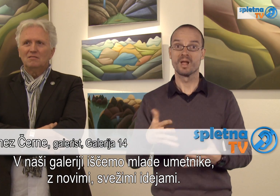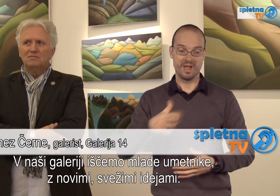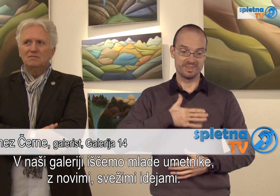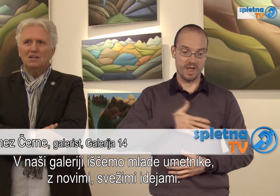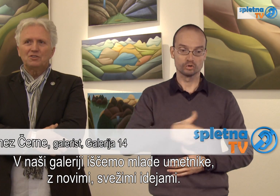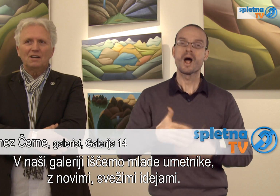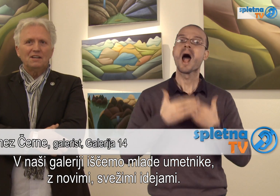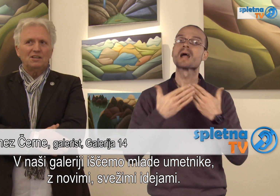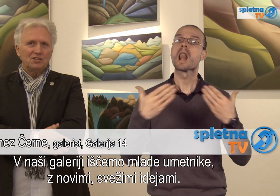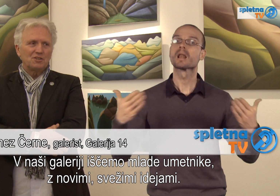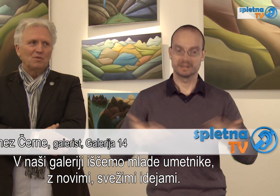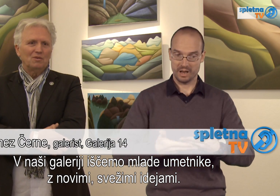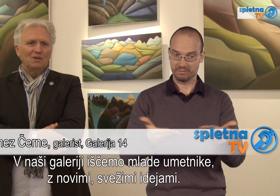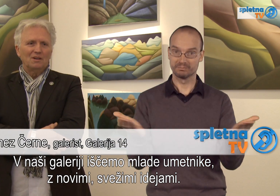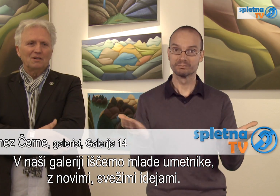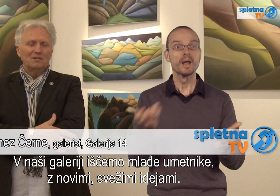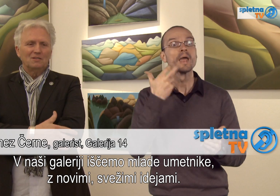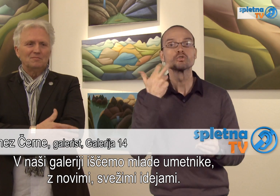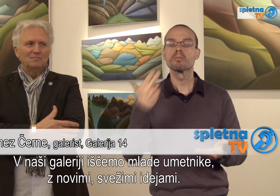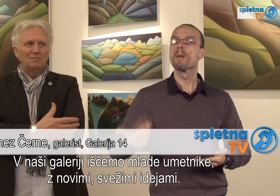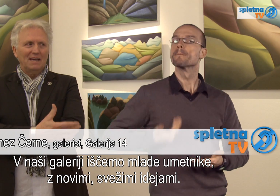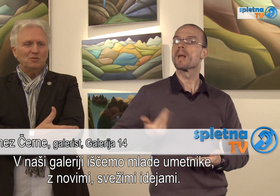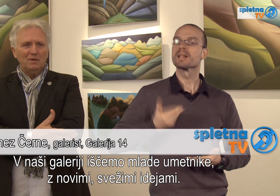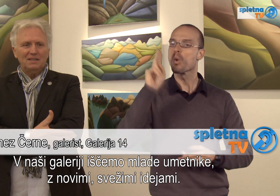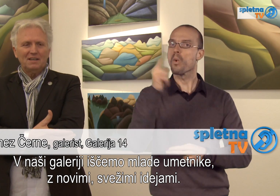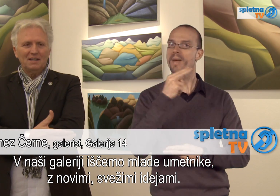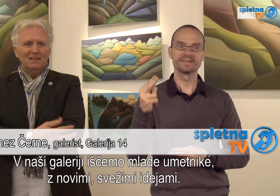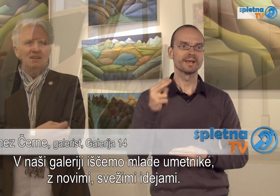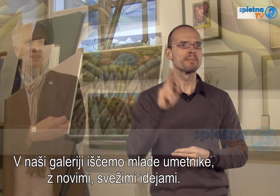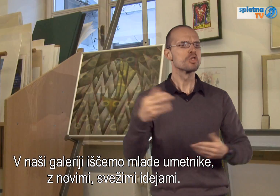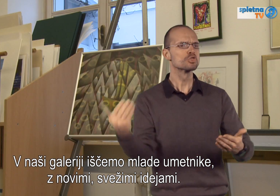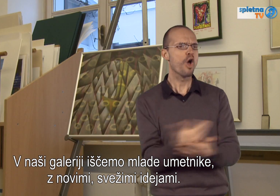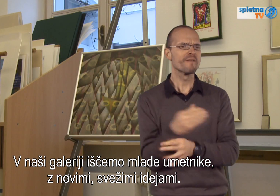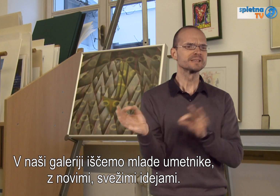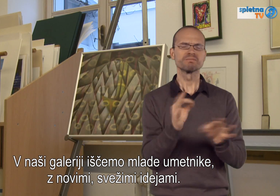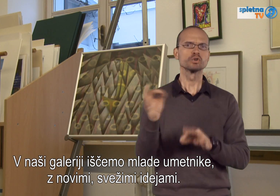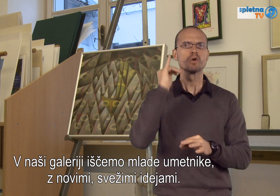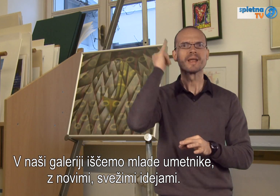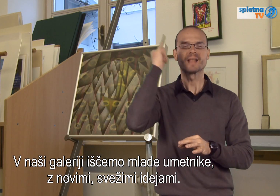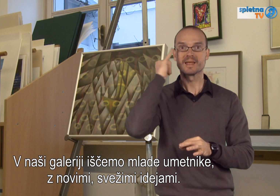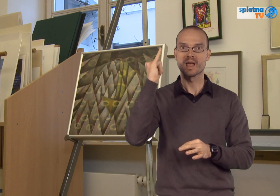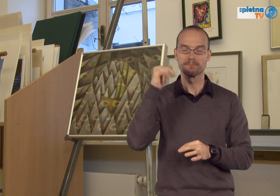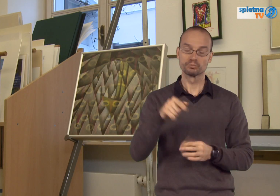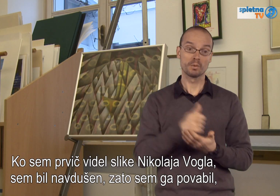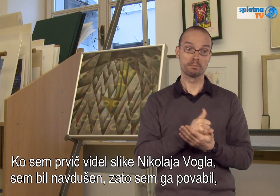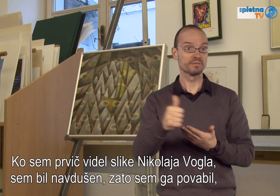V naši galeriji iščemo mlade umetnike z novimi, svežimi idejami, in ker sem